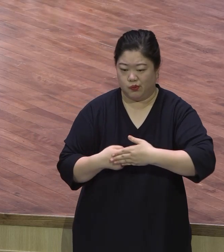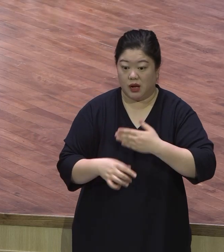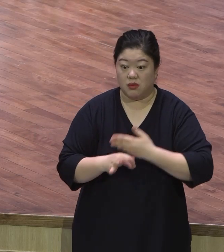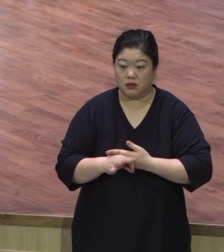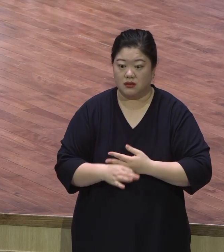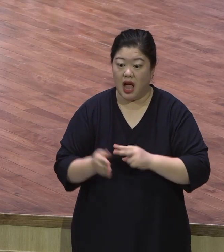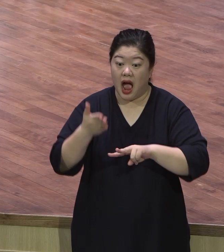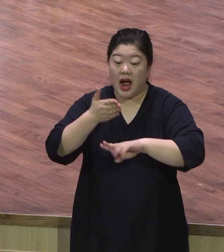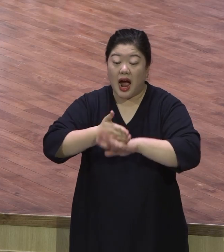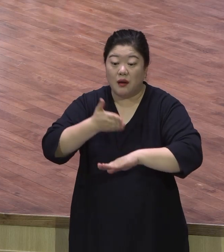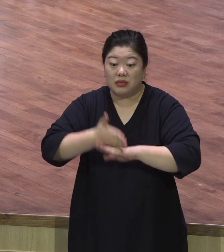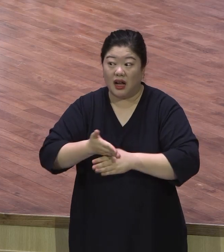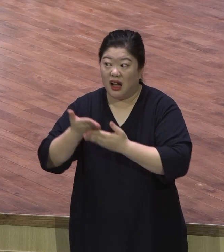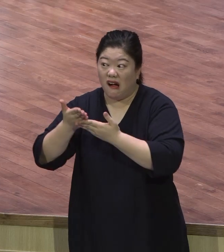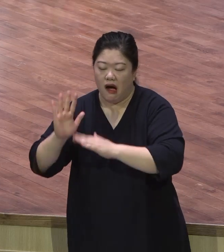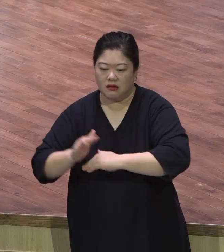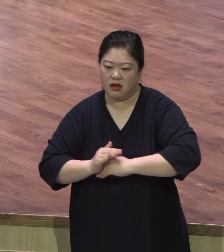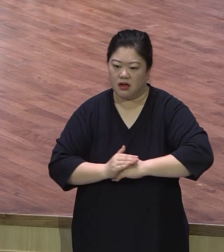진행되게 돼 있어요